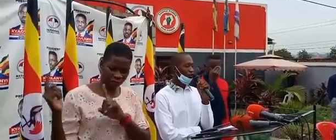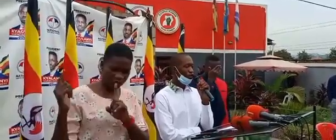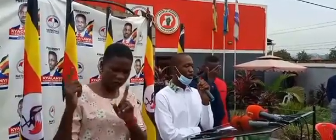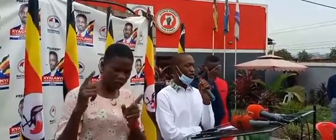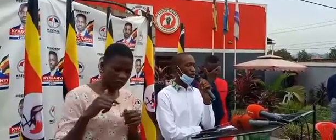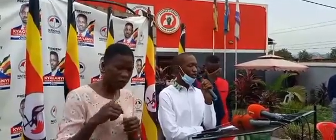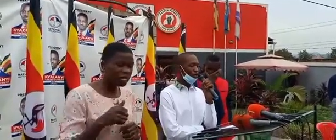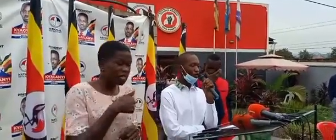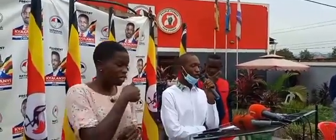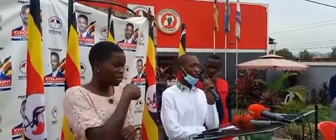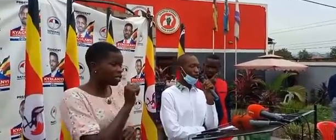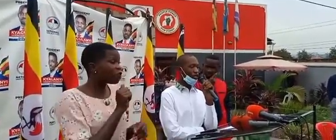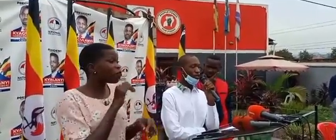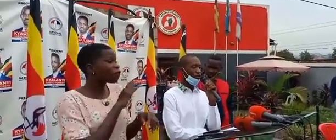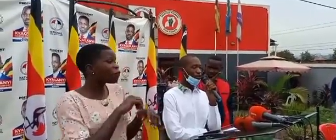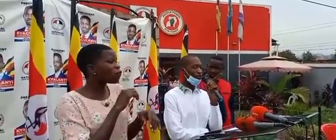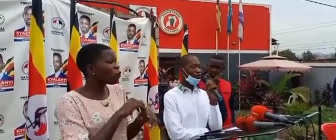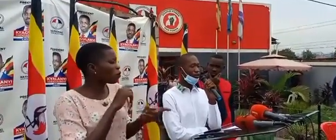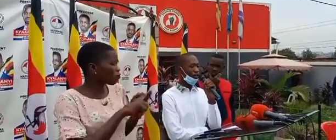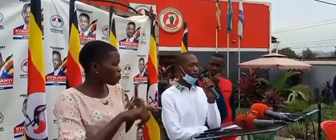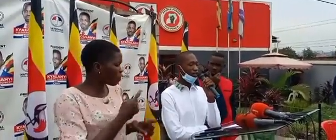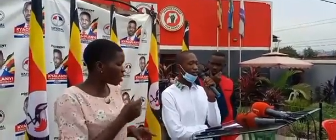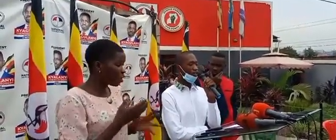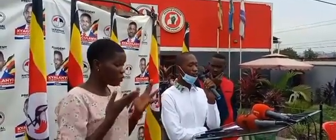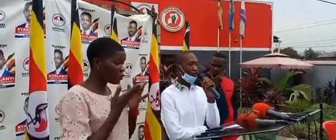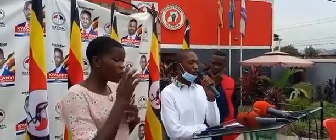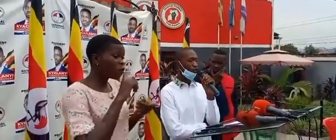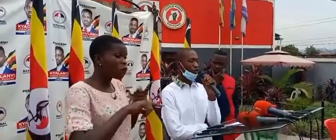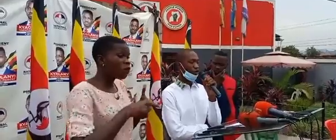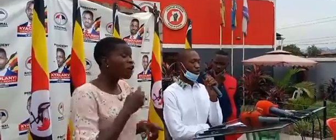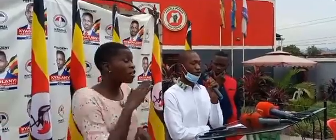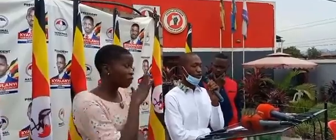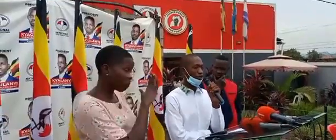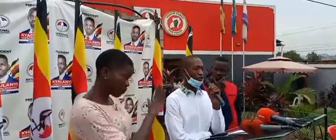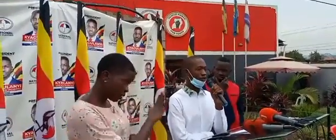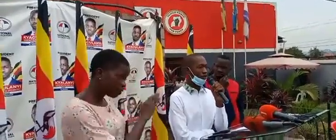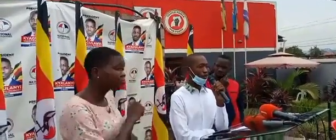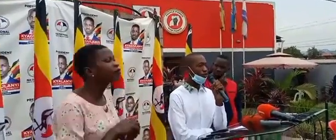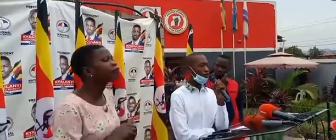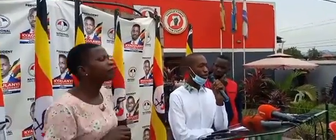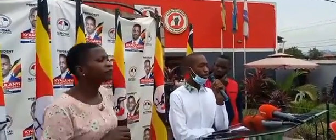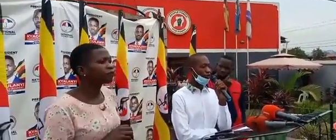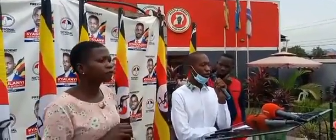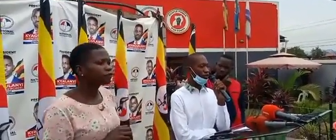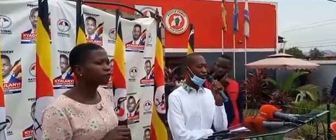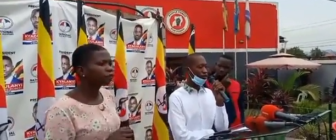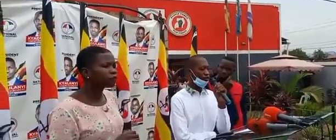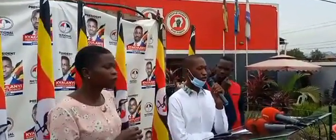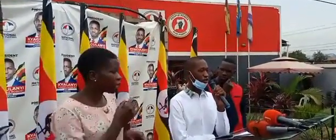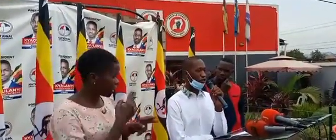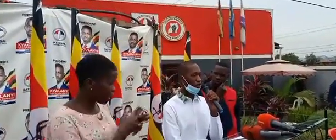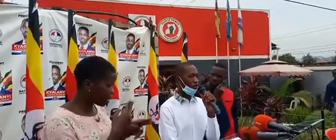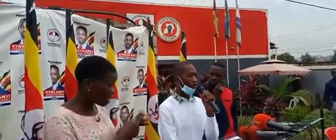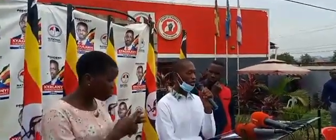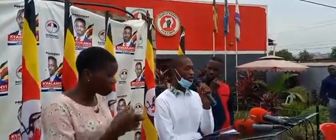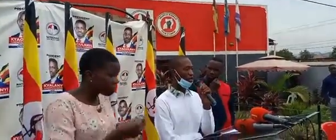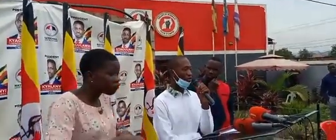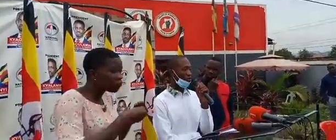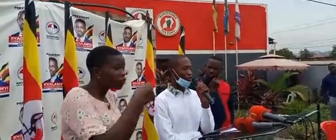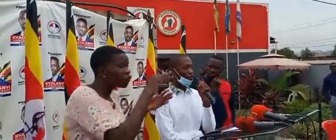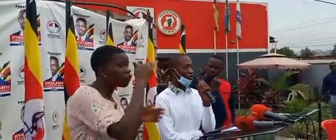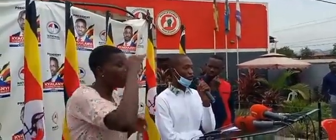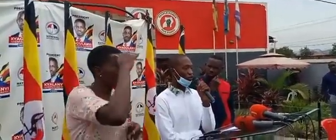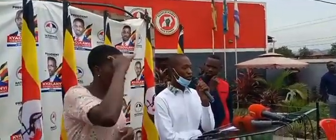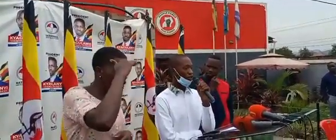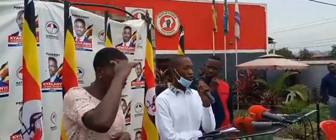baayita mu munnange gwe nalowooza nti munnange oba bulijjo gwe manyinga nti mukwano gwange ye muntu eyampaayo naye nga